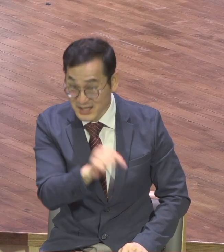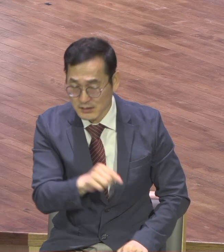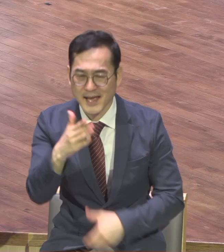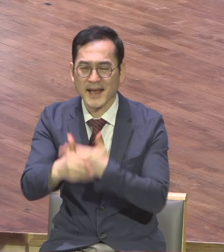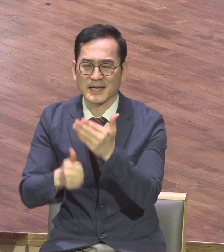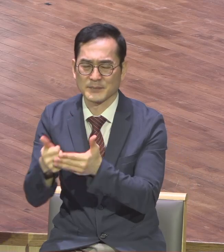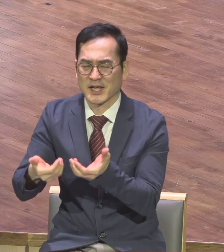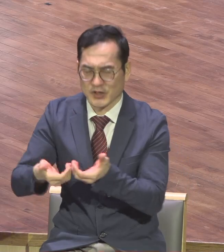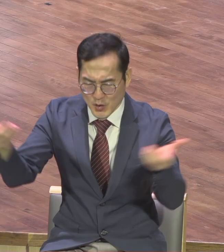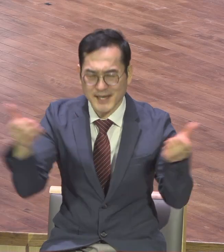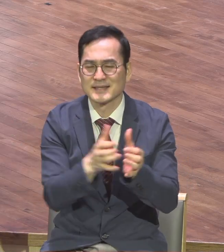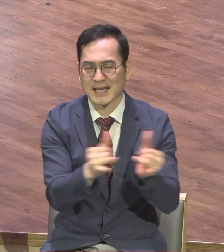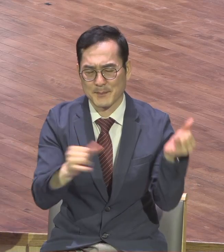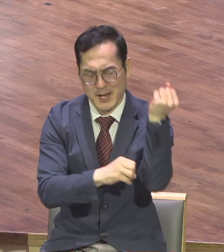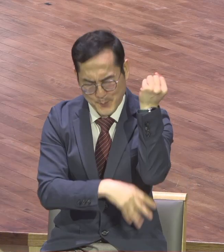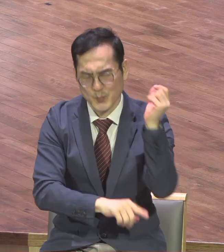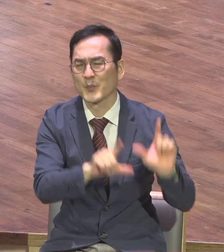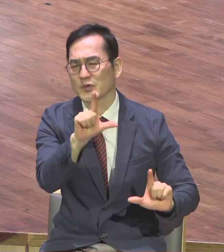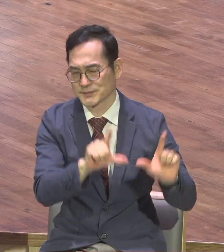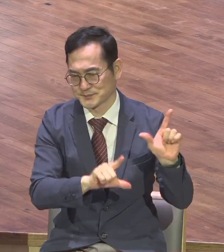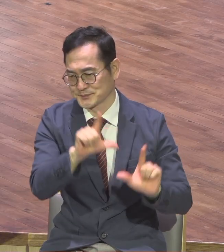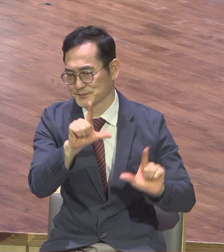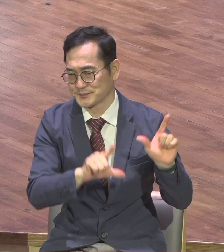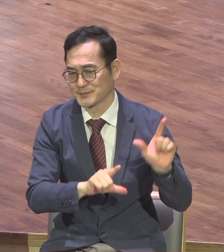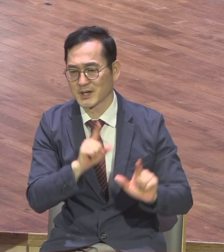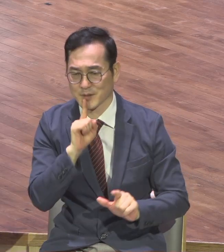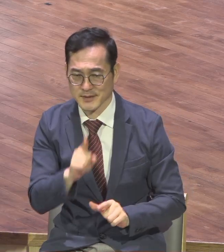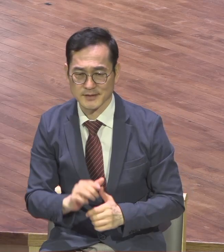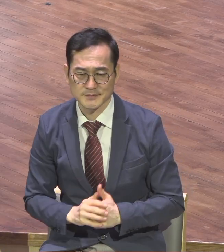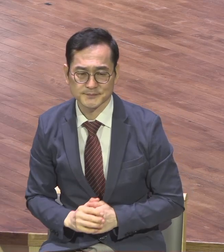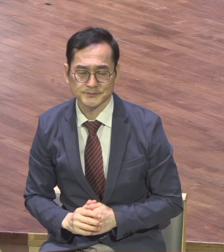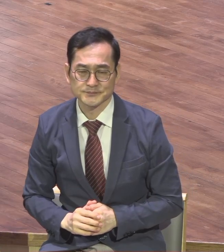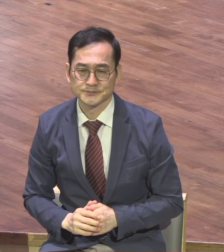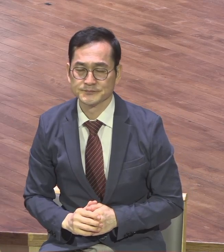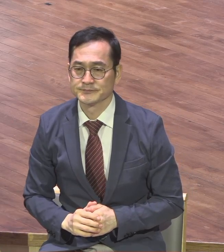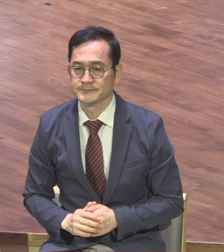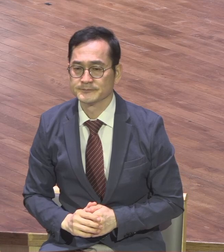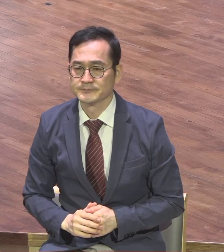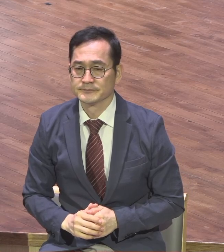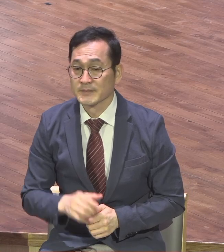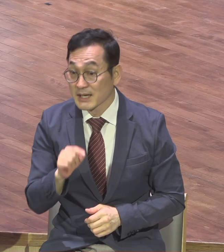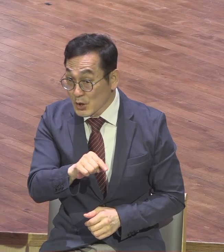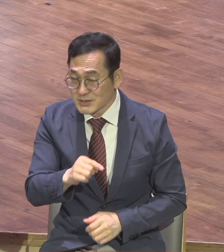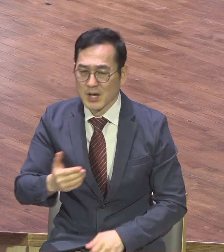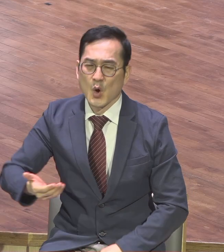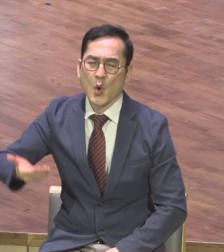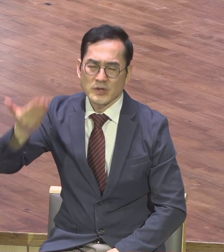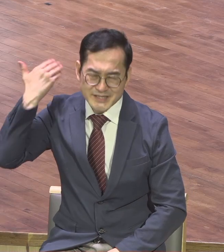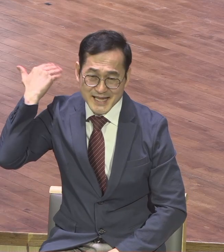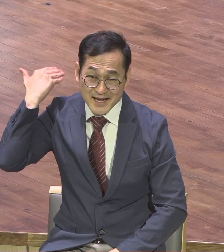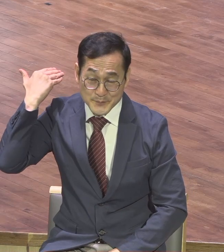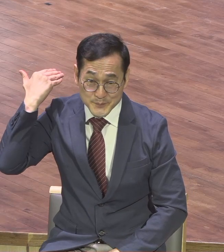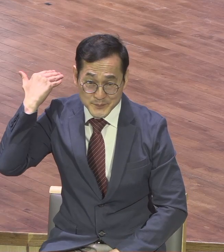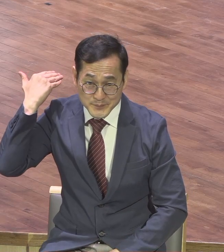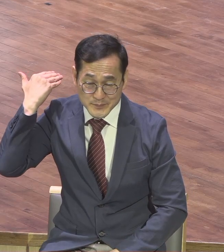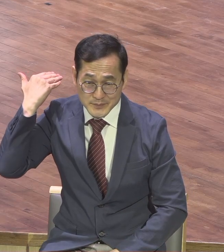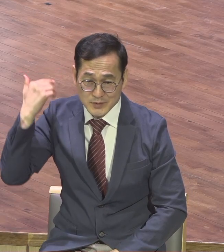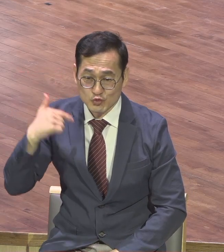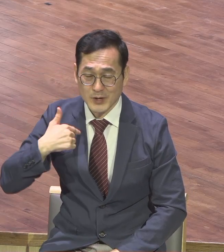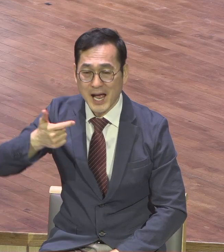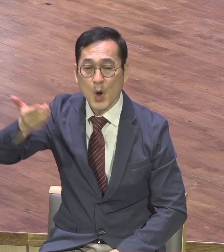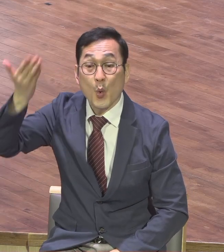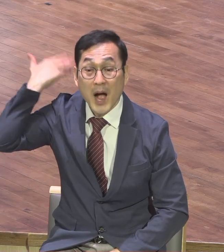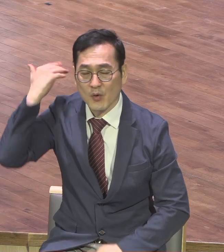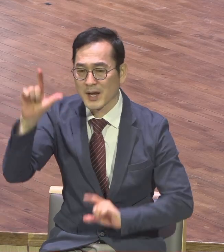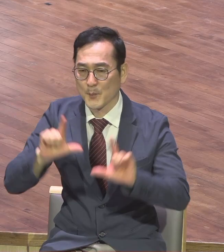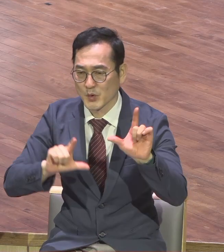인간의 본질이다. 그런 말이에요. 이것이 과거 우리의 모습이었다는 것입니다.